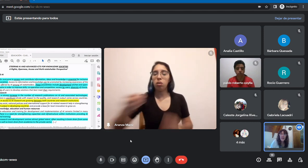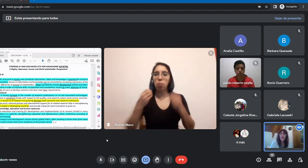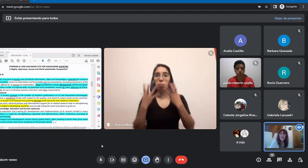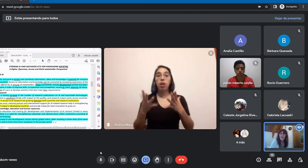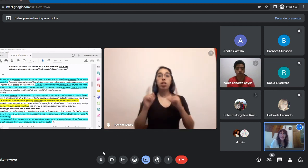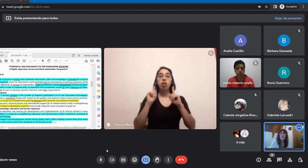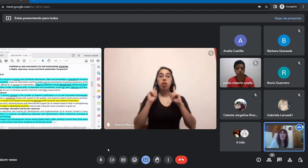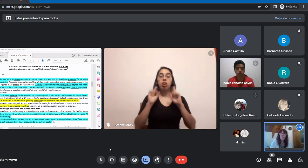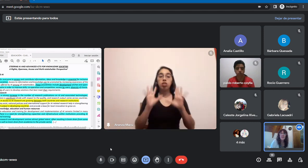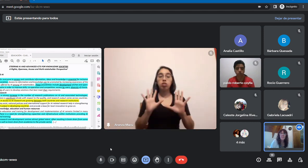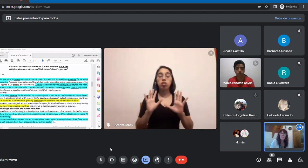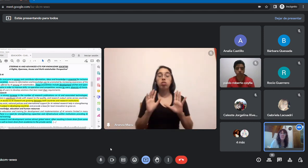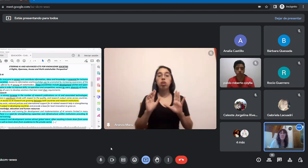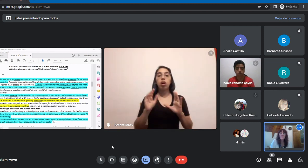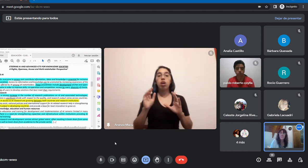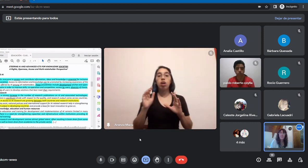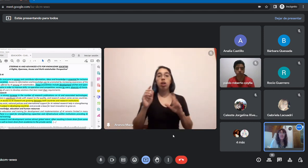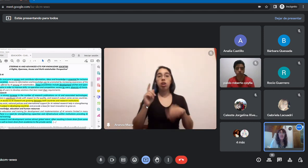duda.